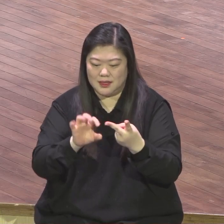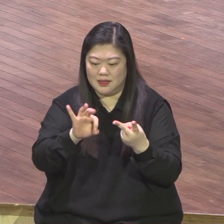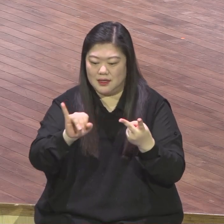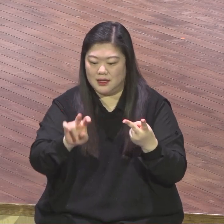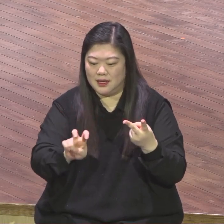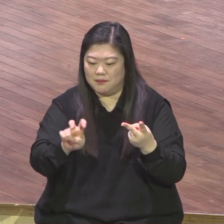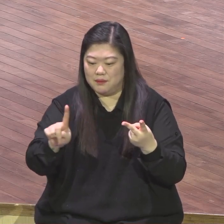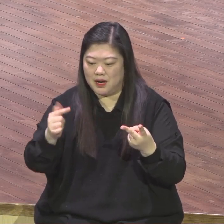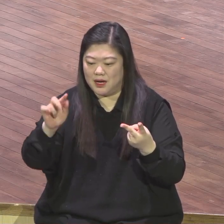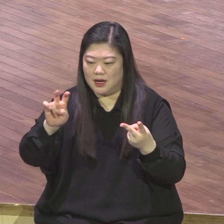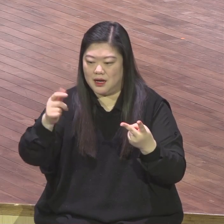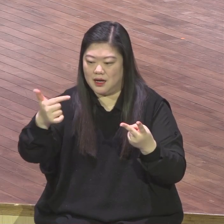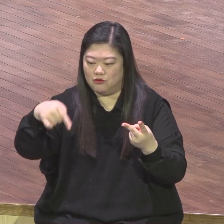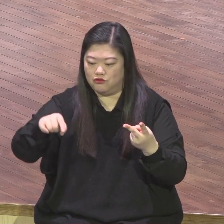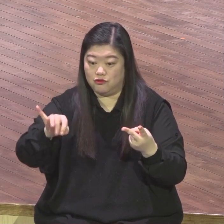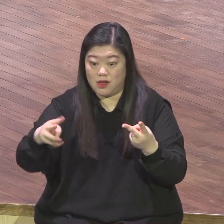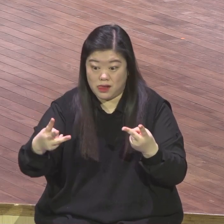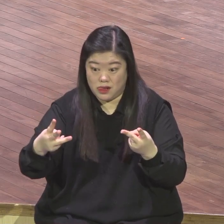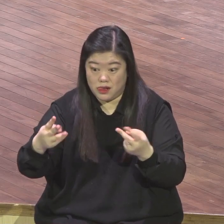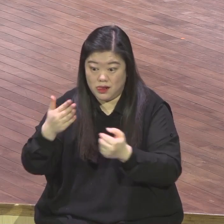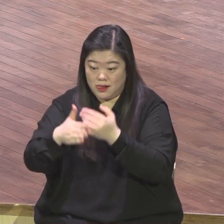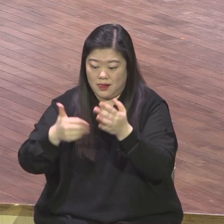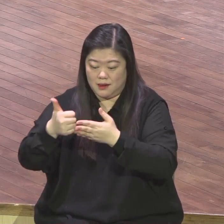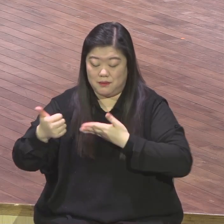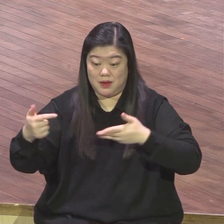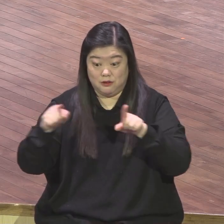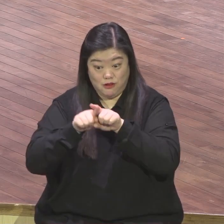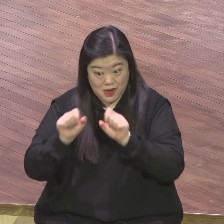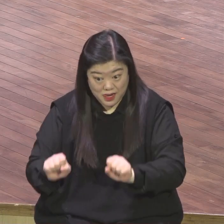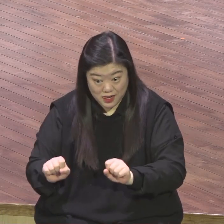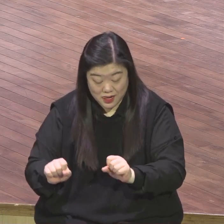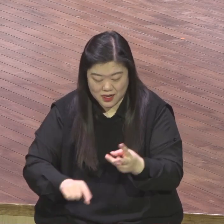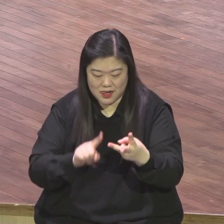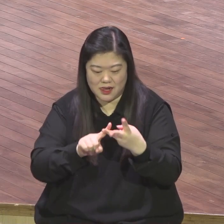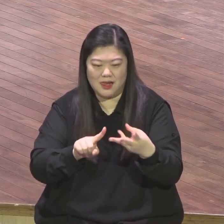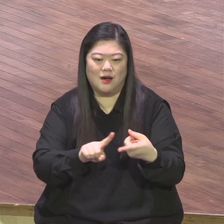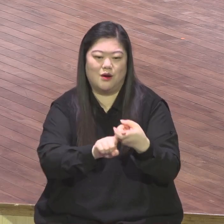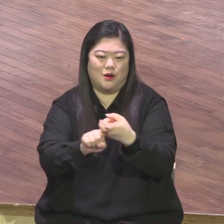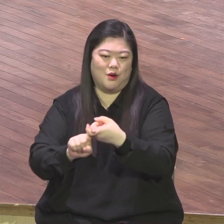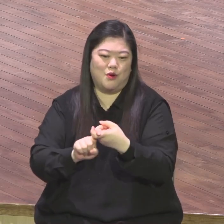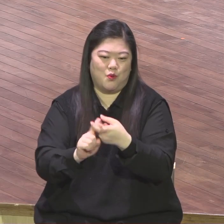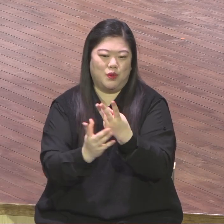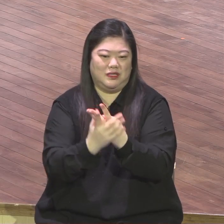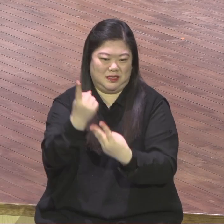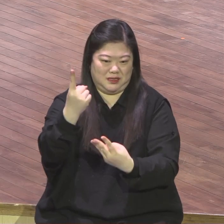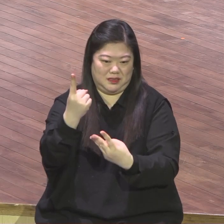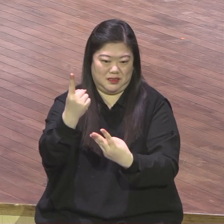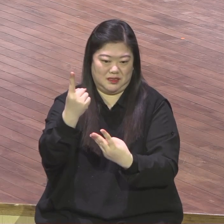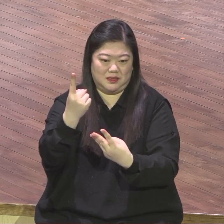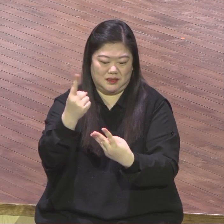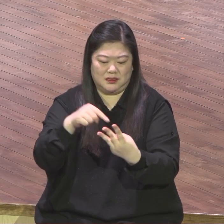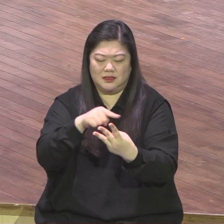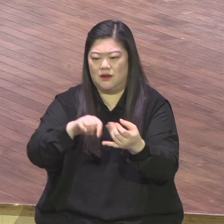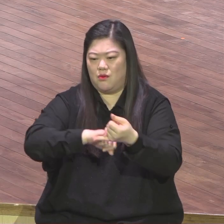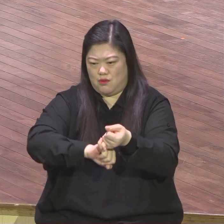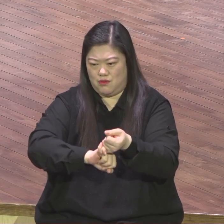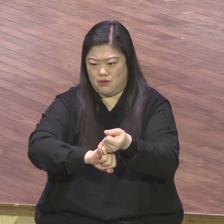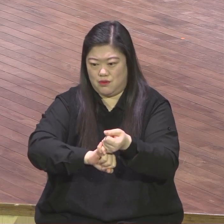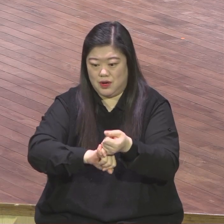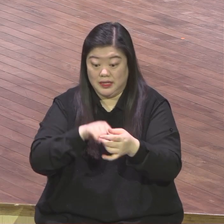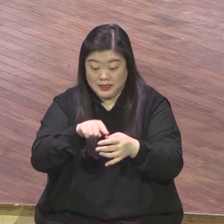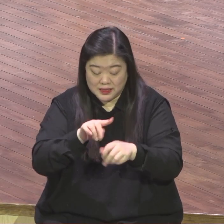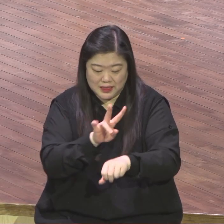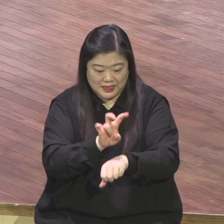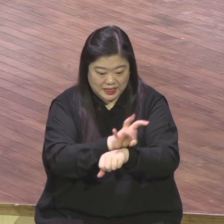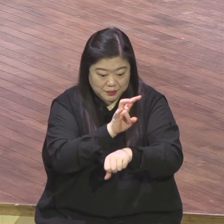이걸 체험하는 삶을 살라는 것입니다. 영계 모든 성도들 이런 24의 삶을 통해서 하늘 보좌의 축복을 체험하는